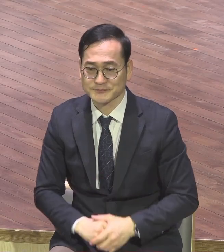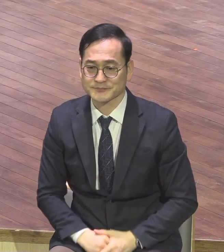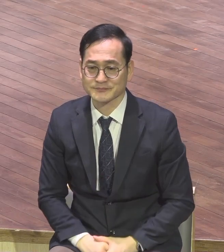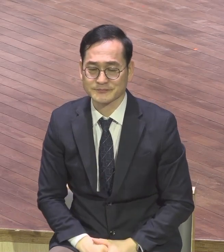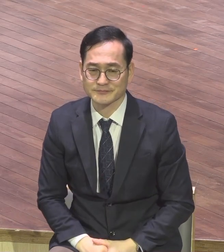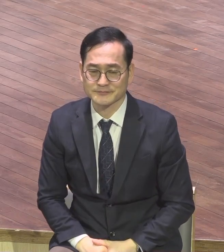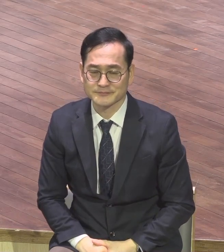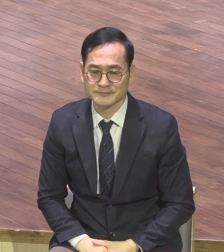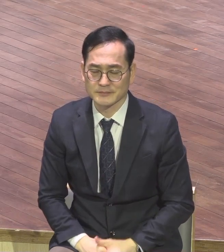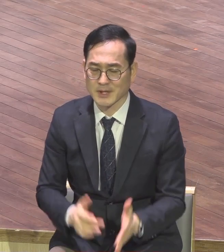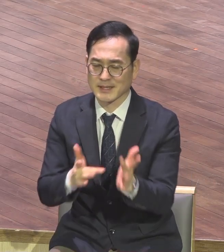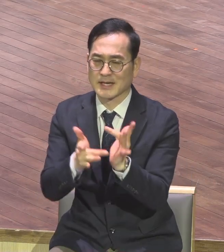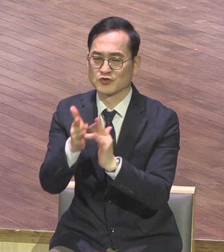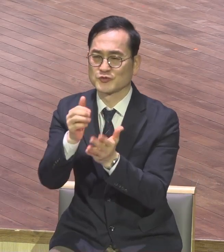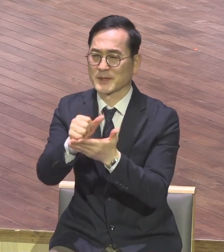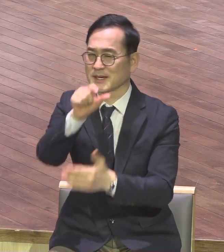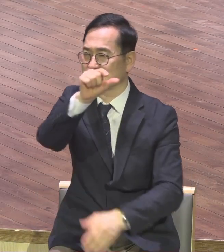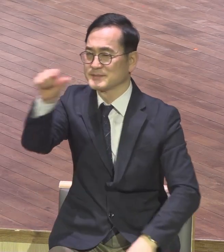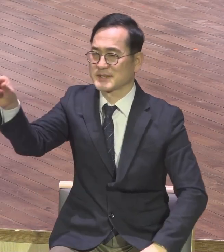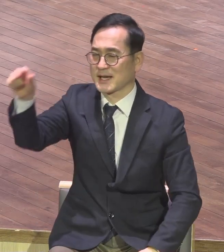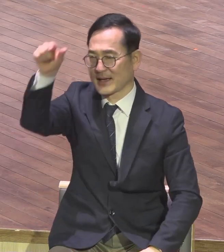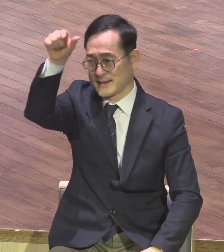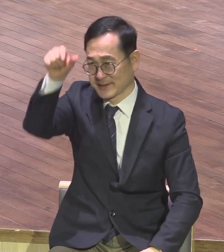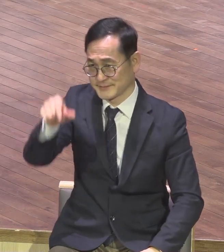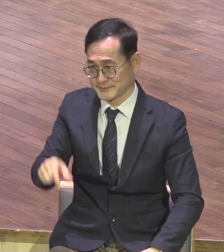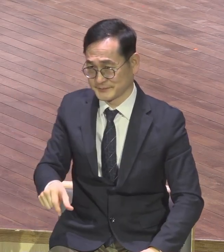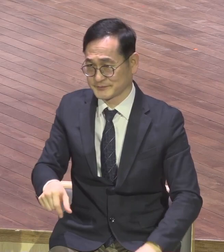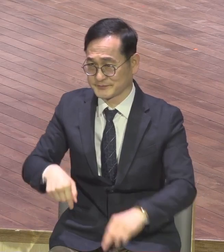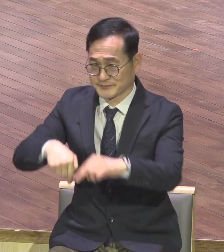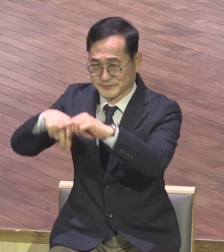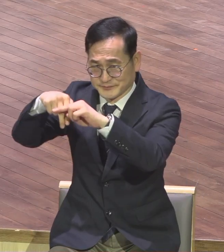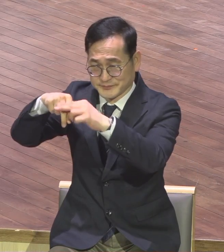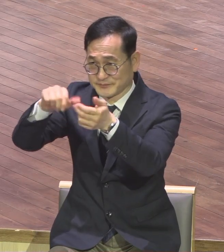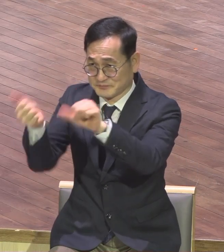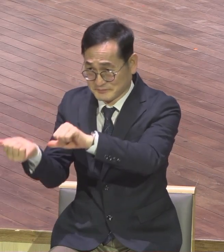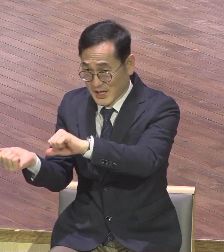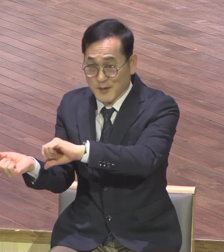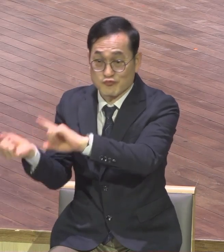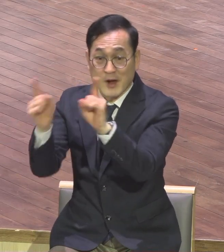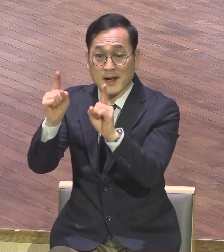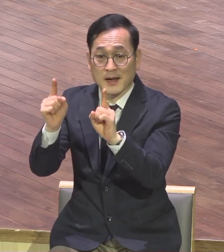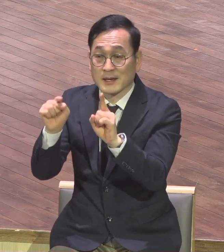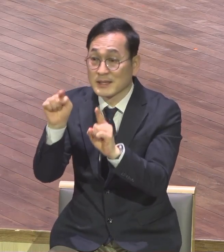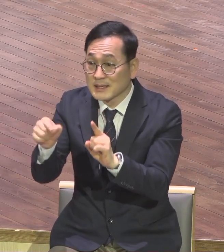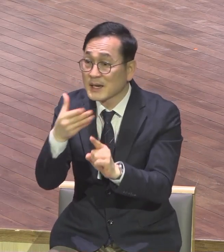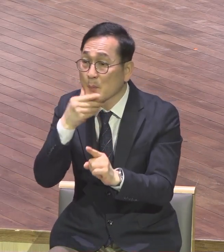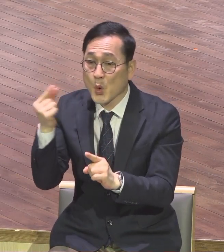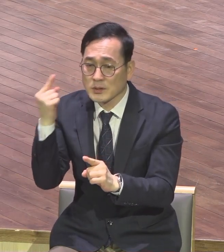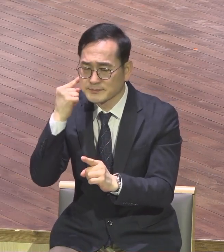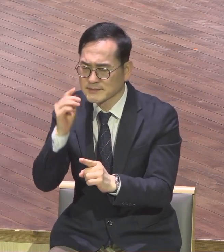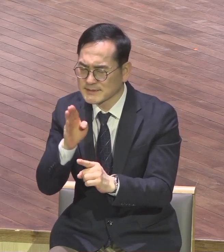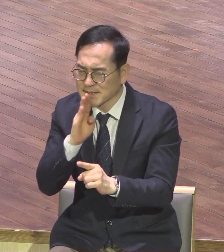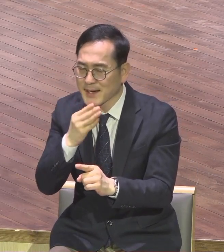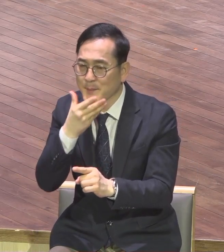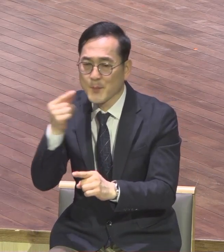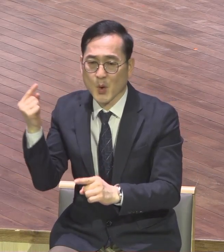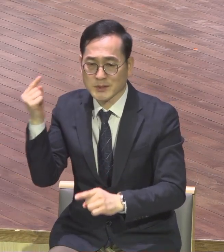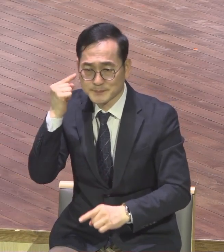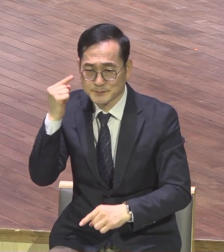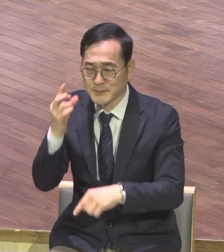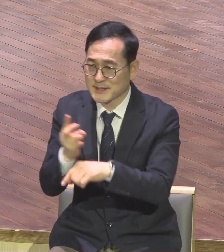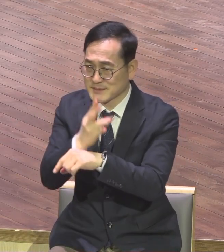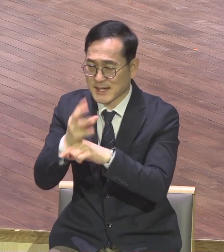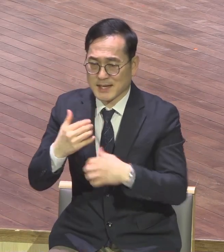예수님께서 십자가상에 완성하신 참복음의 축복을 입사 누리면서 하나님 나도 삼문동의 주역이 되게